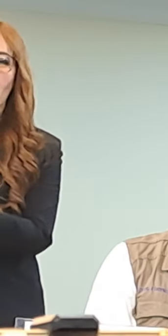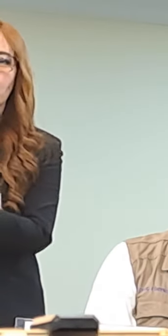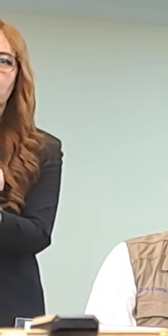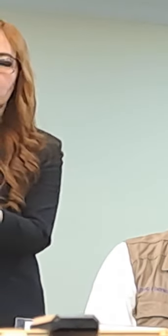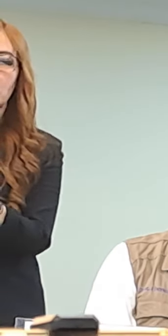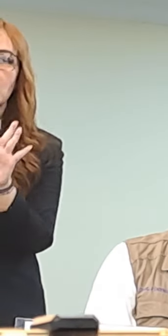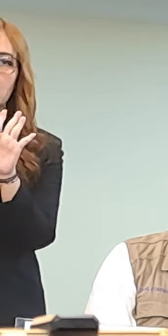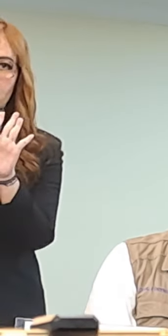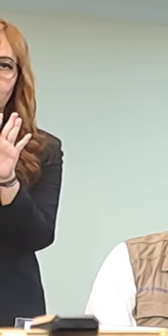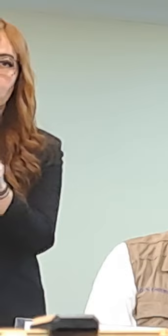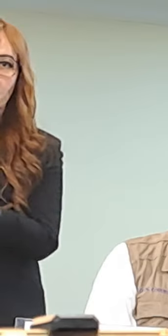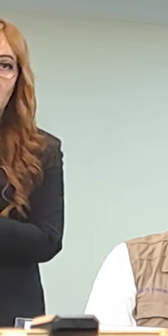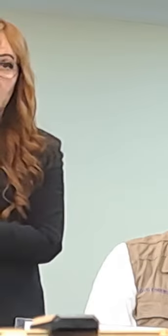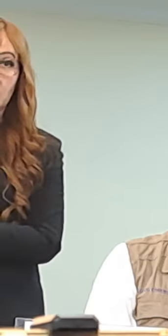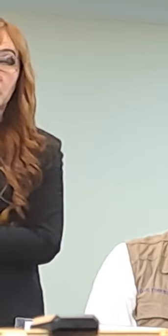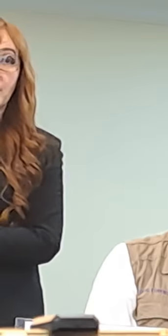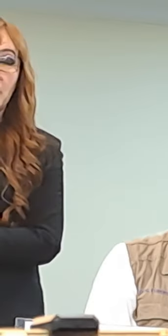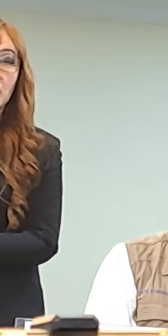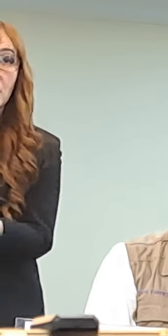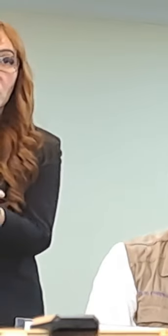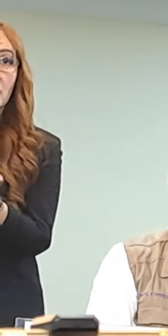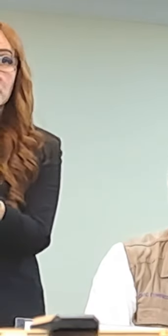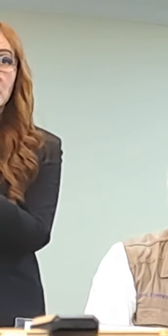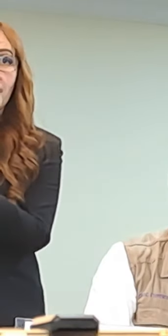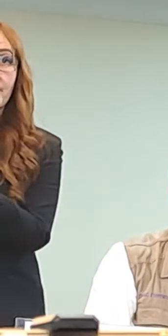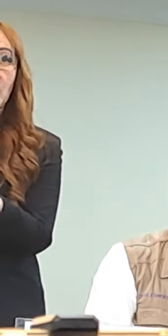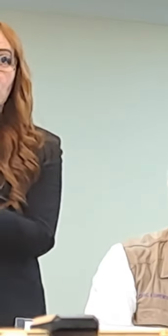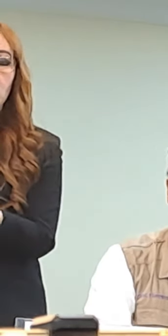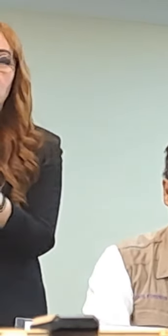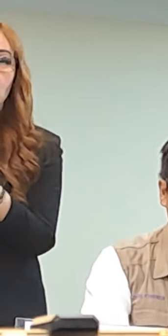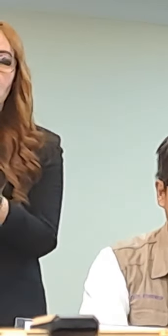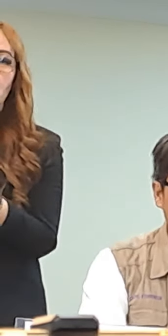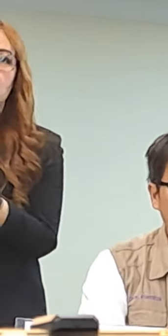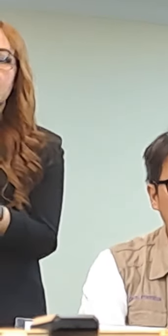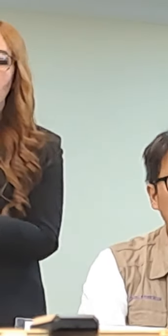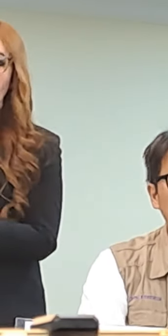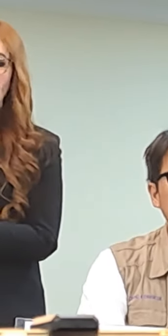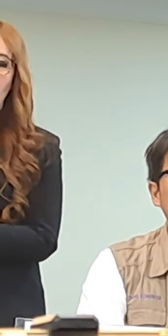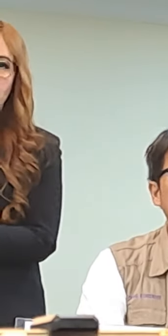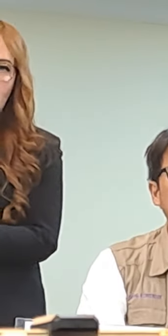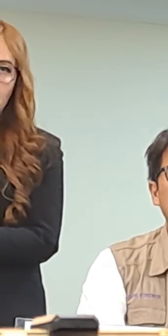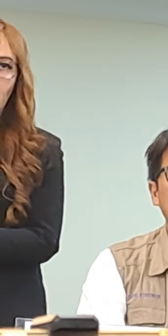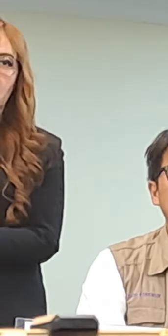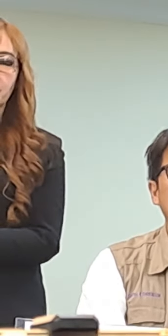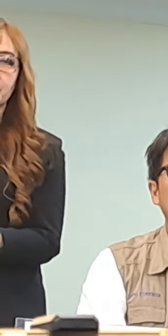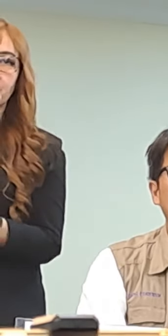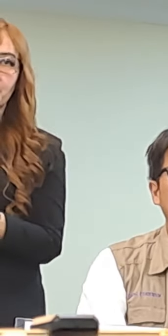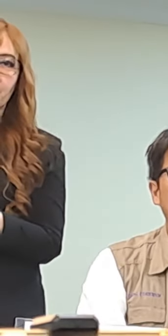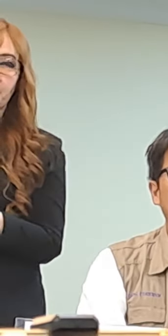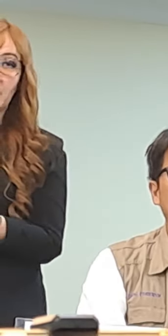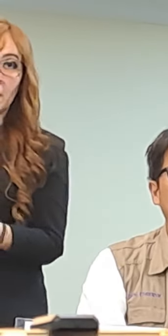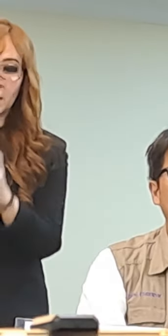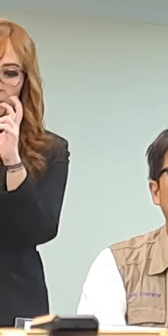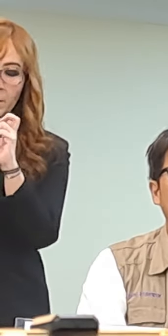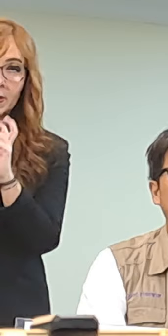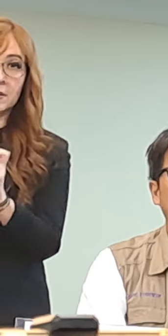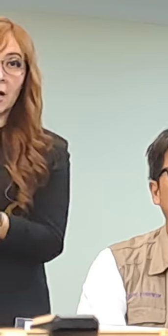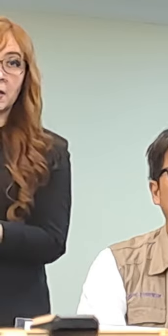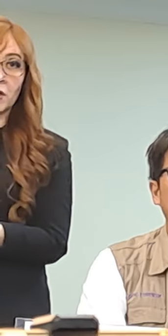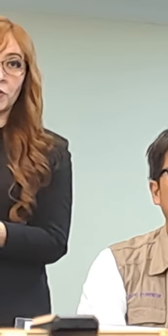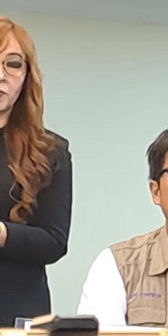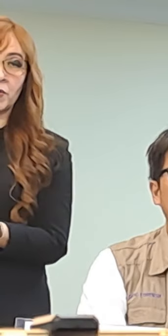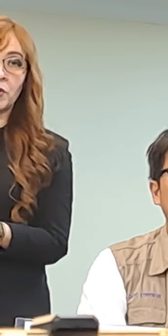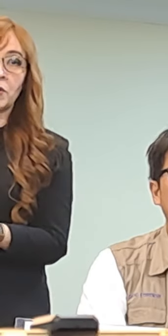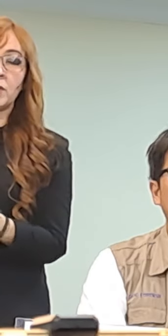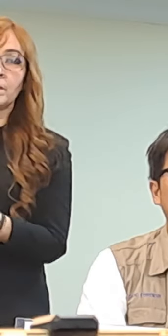10 pagi di lokasi TPU ke Jeruk Purut daerah Jakarta Selatan. Dalam pemeriksaan tersebut, saya